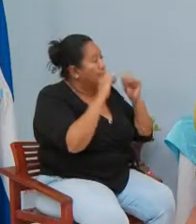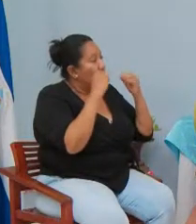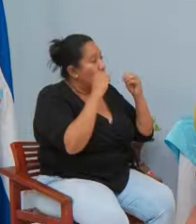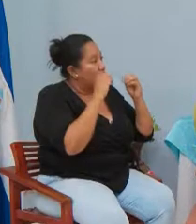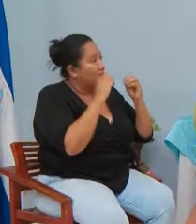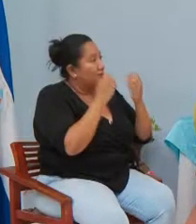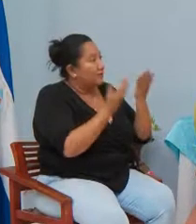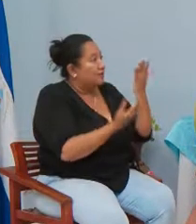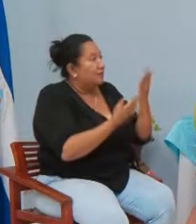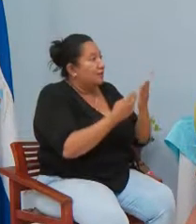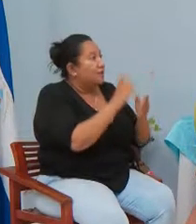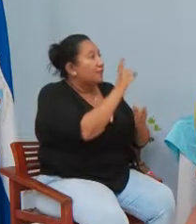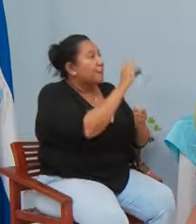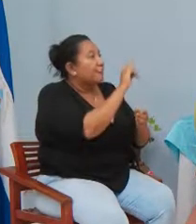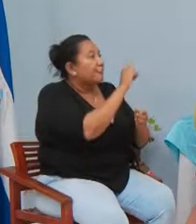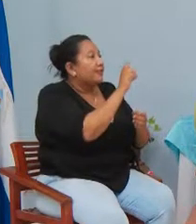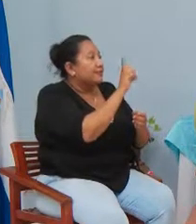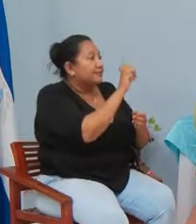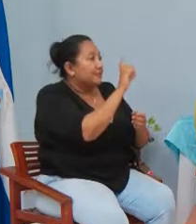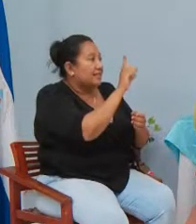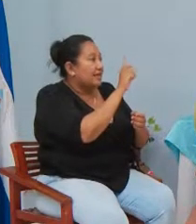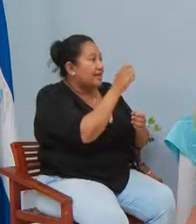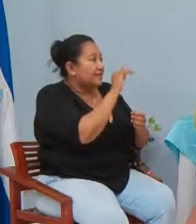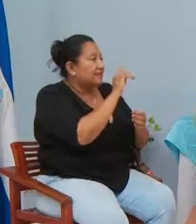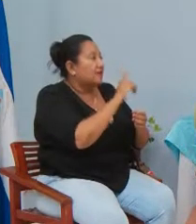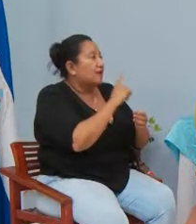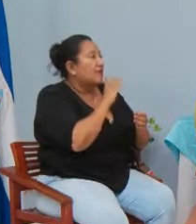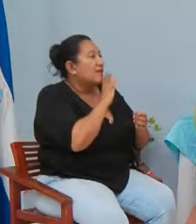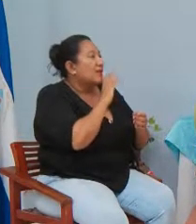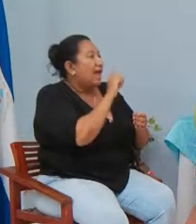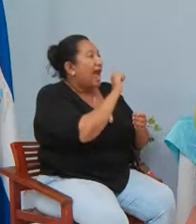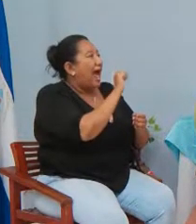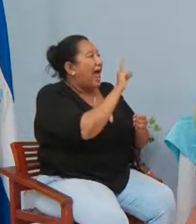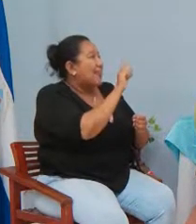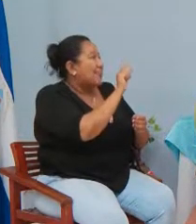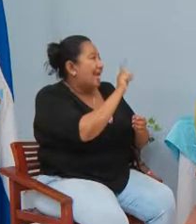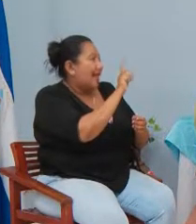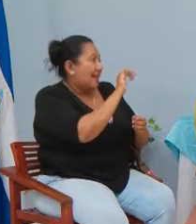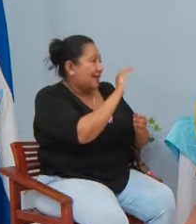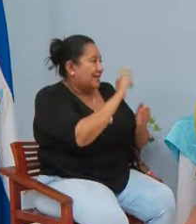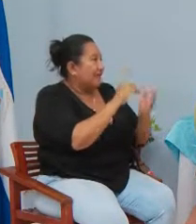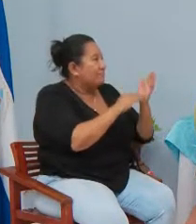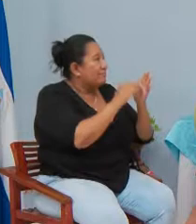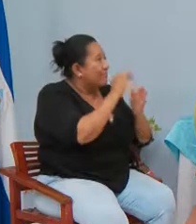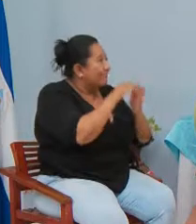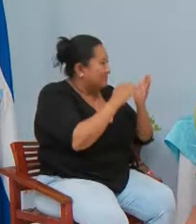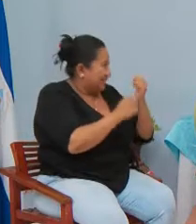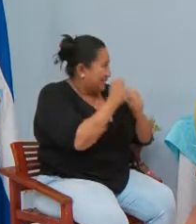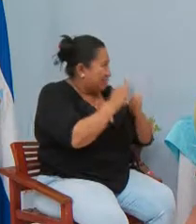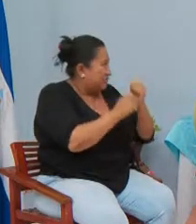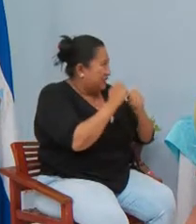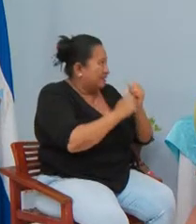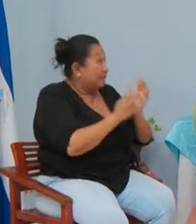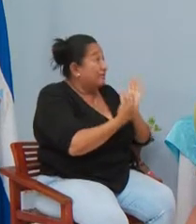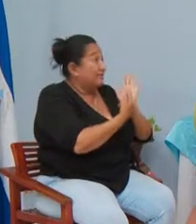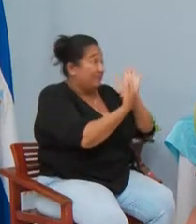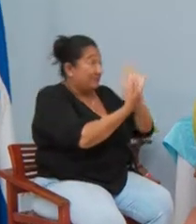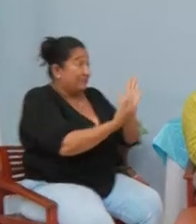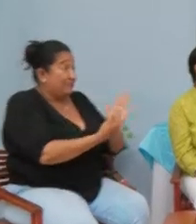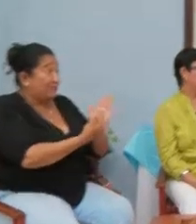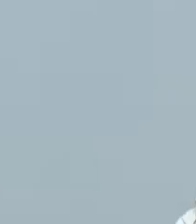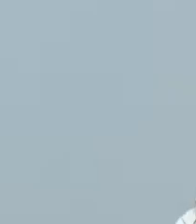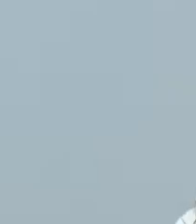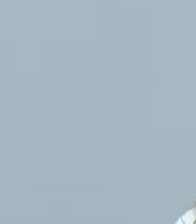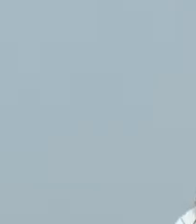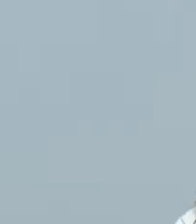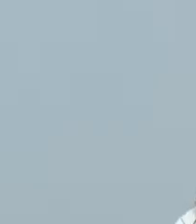Por ejemplo, la dislexia, por ejemplo, la dislalia, la lalia, la discalculia. Entonces, viene a responder no solamente tenga